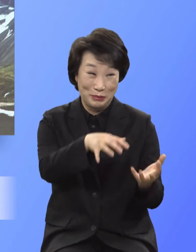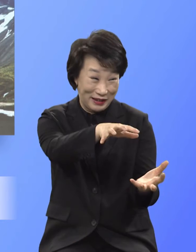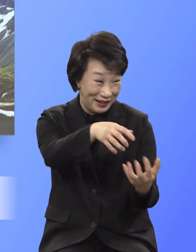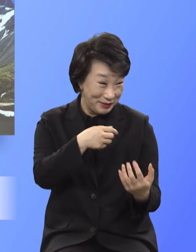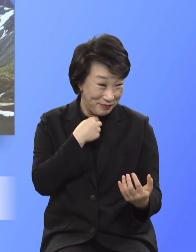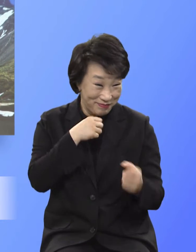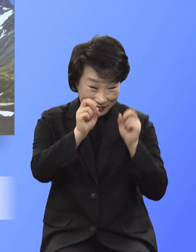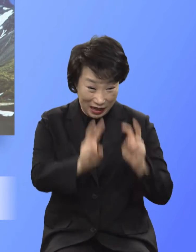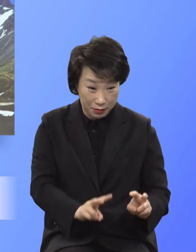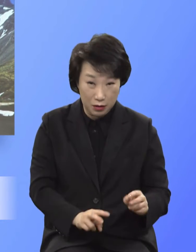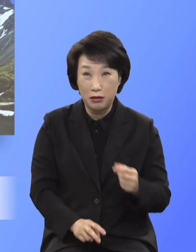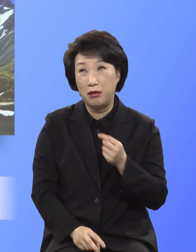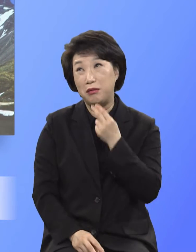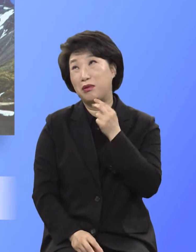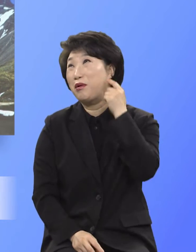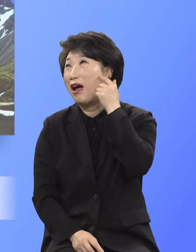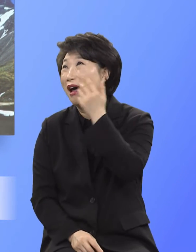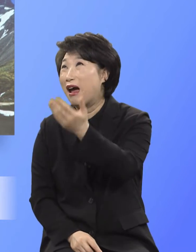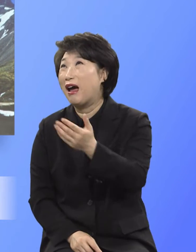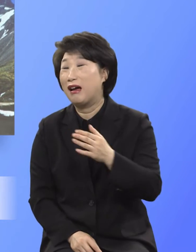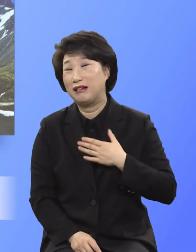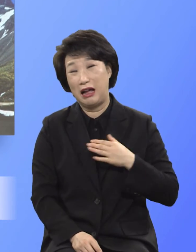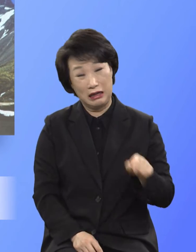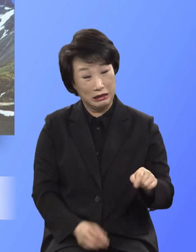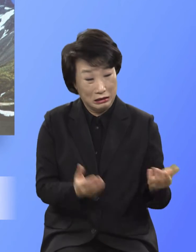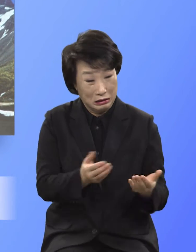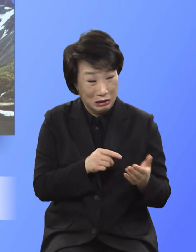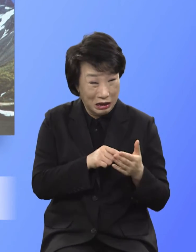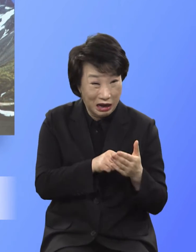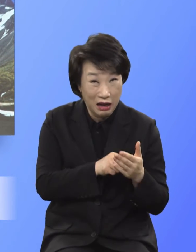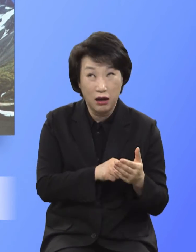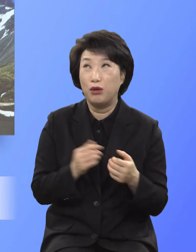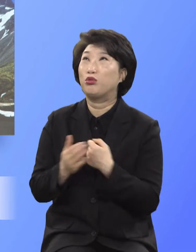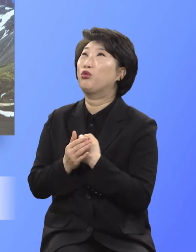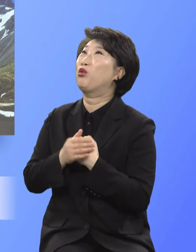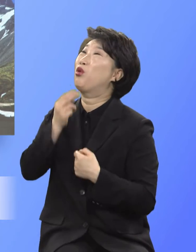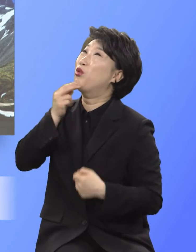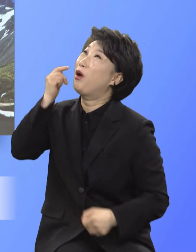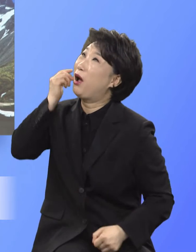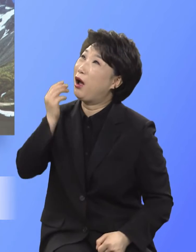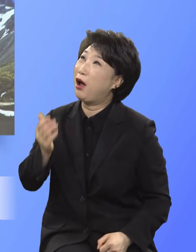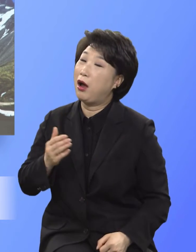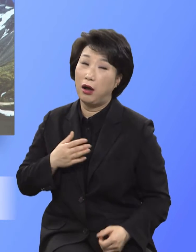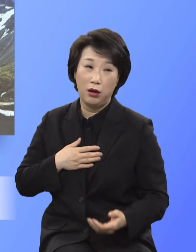이것을 안 되게 해주나요? 무엇 좀 하는데 왜 하나님은 안 도와주시나요?